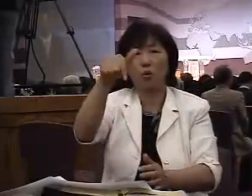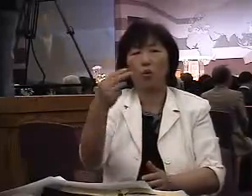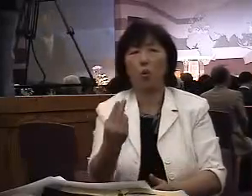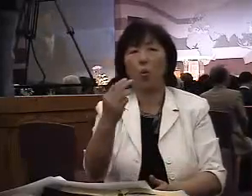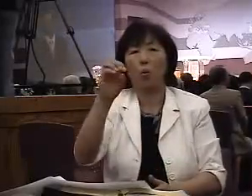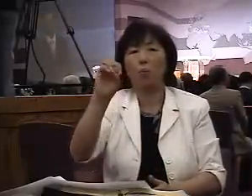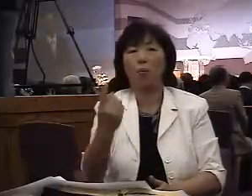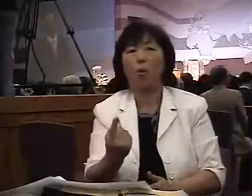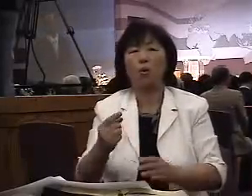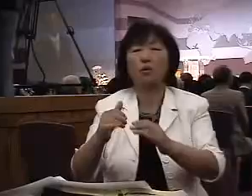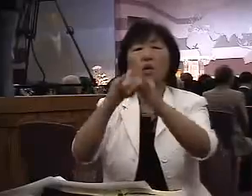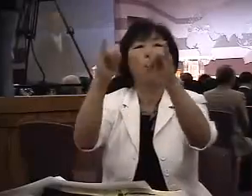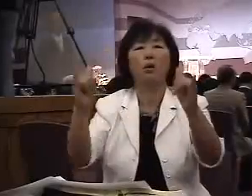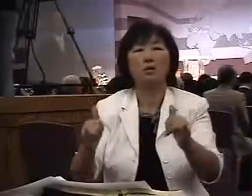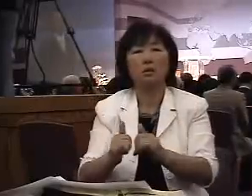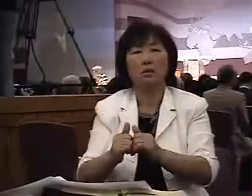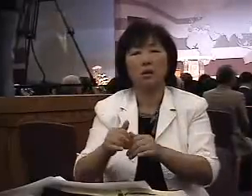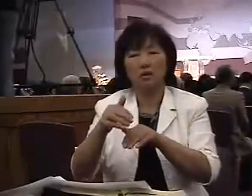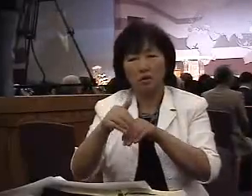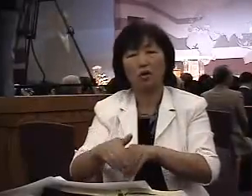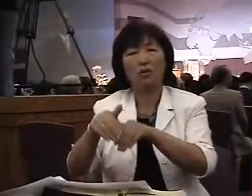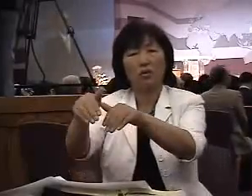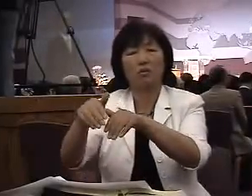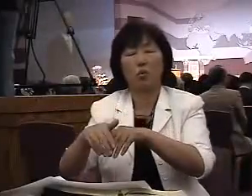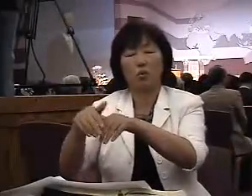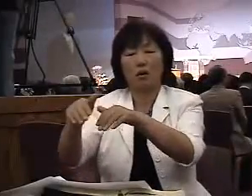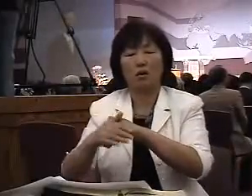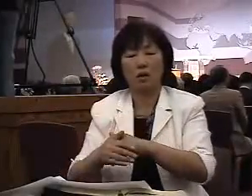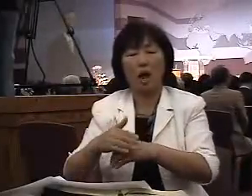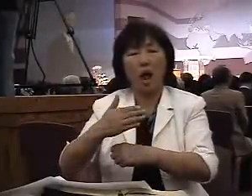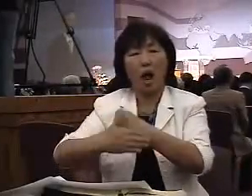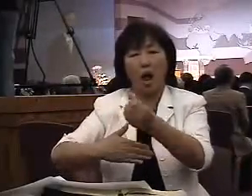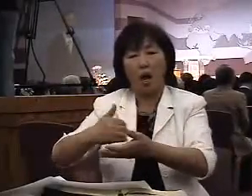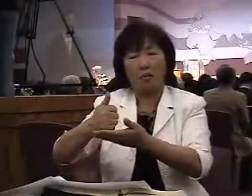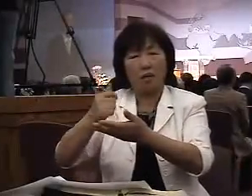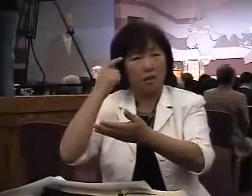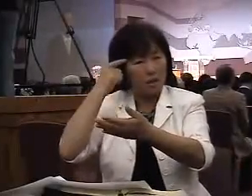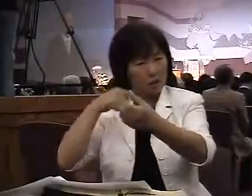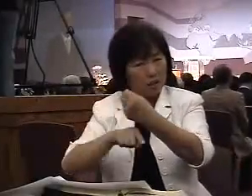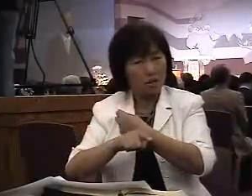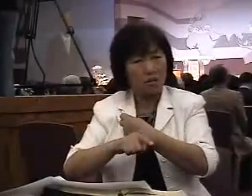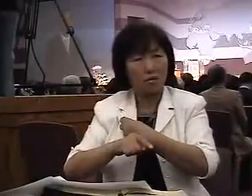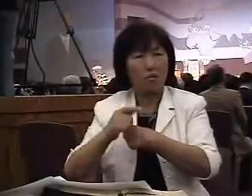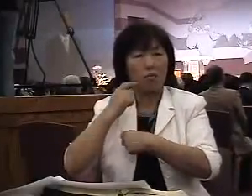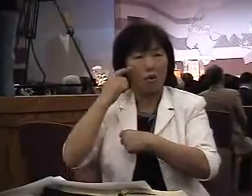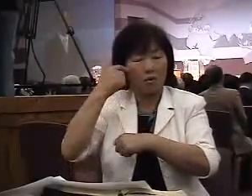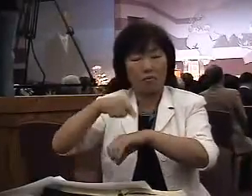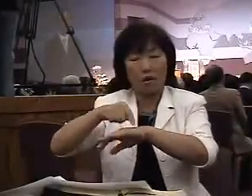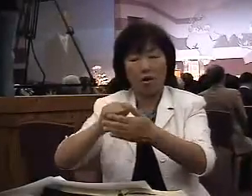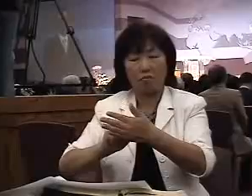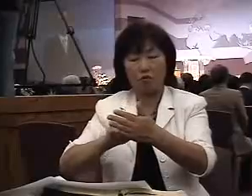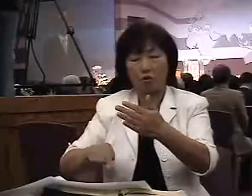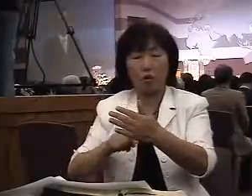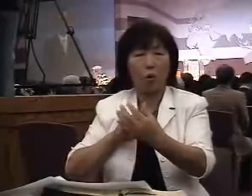보이라. 이것이 하나님의 뜻이라 제 마음속에 답답을 주시더라고요.